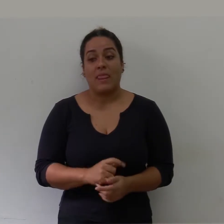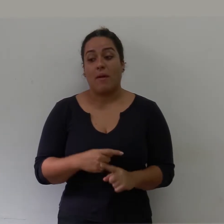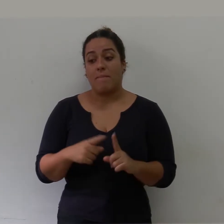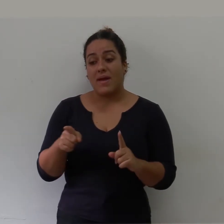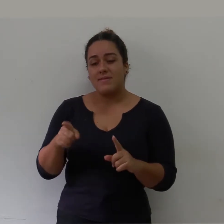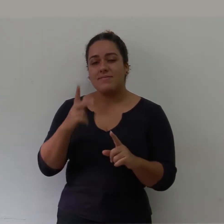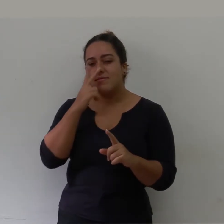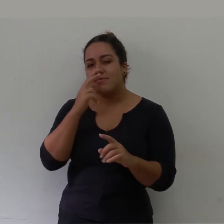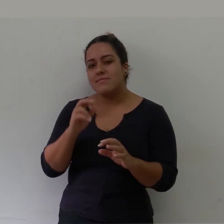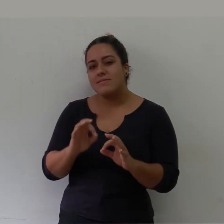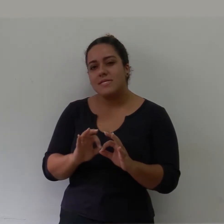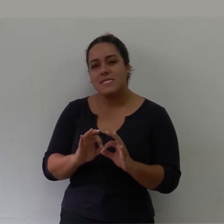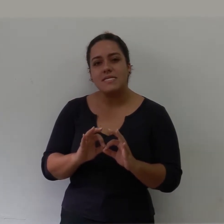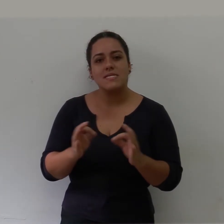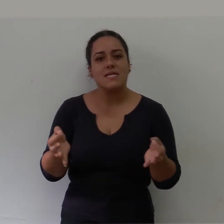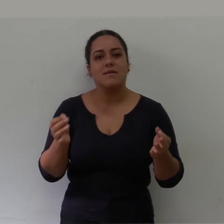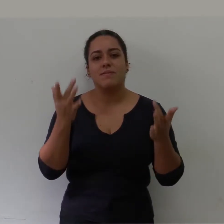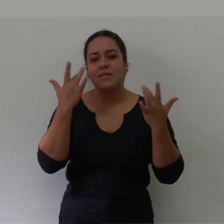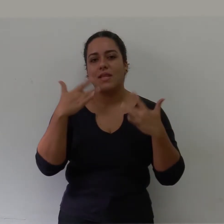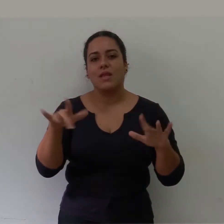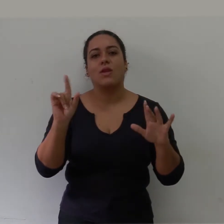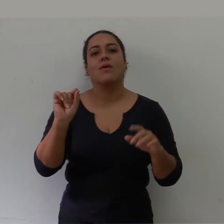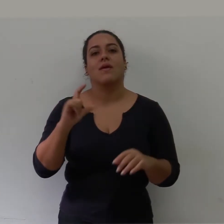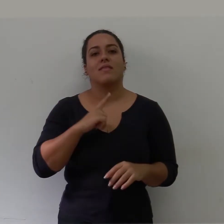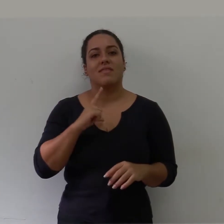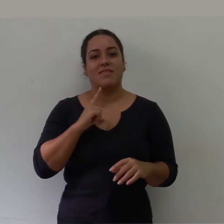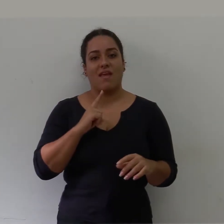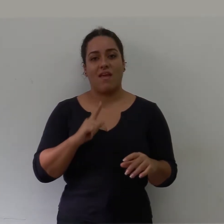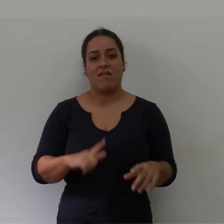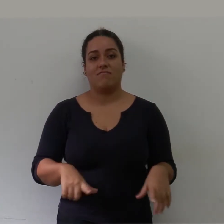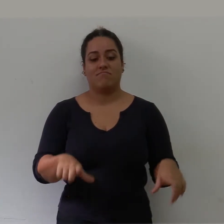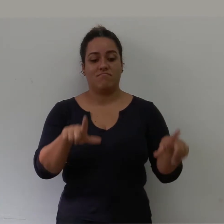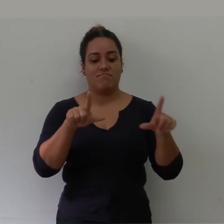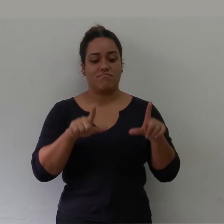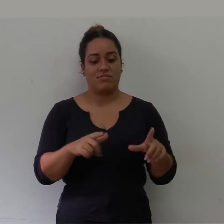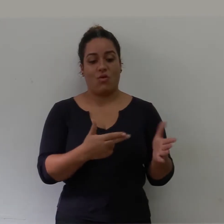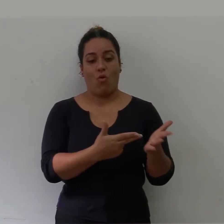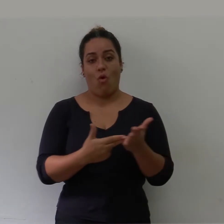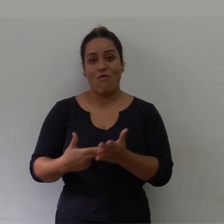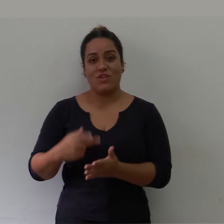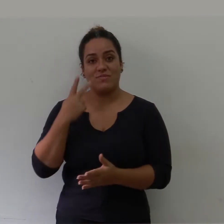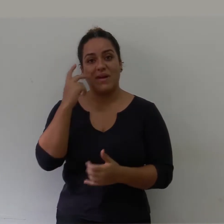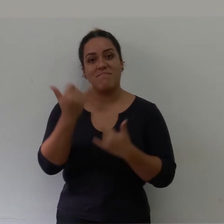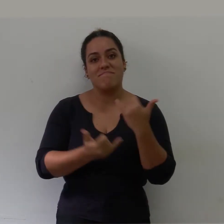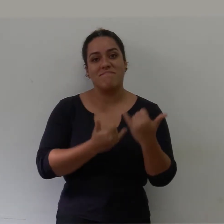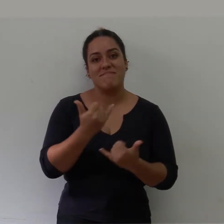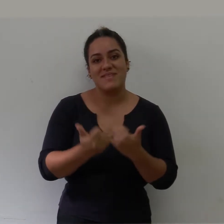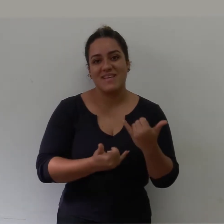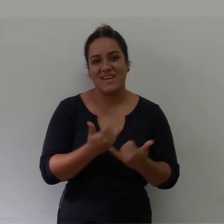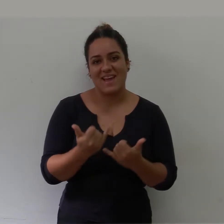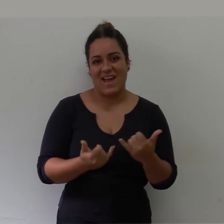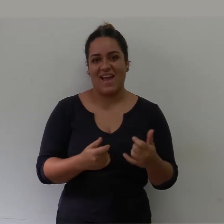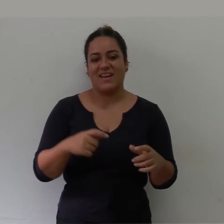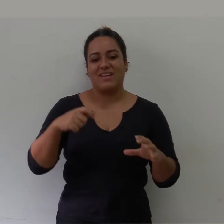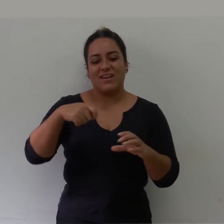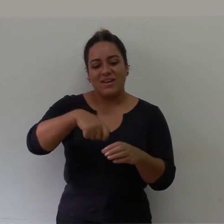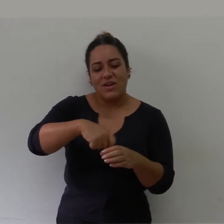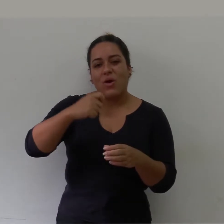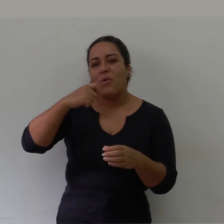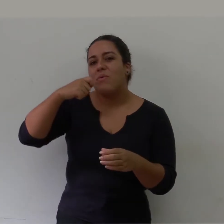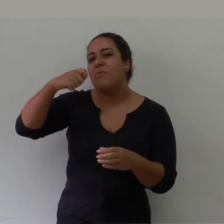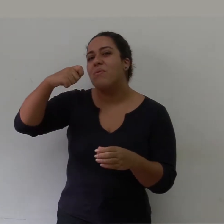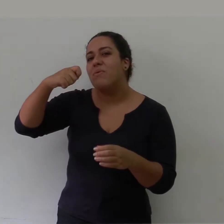é mais simples e espontâneo do que ter na palma da mão o convite para brincar com bolhas de sabão.